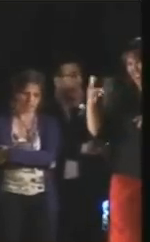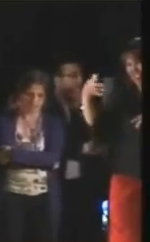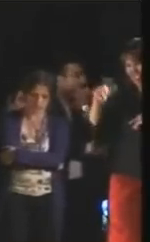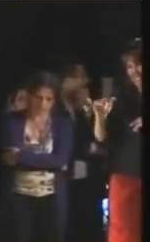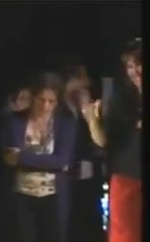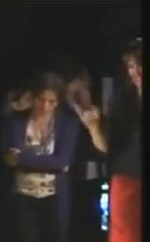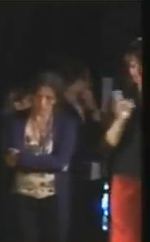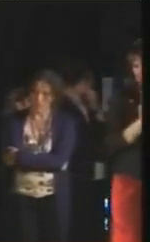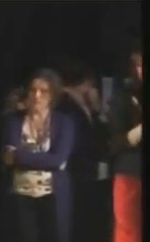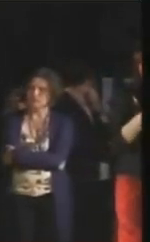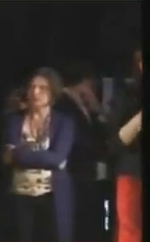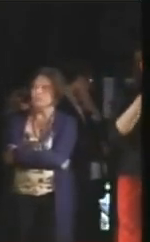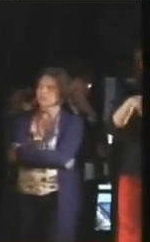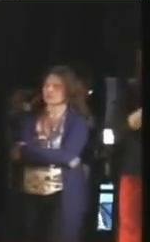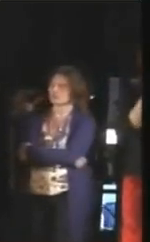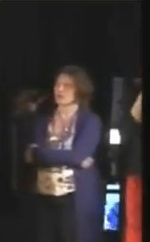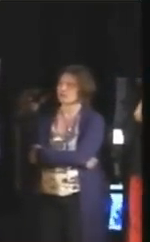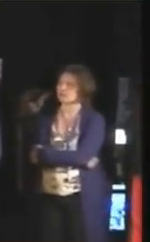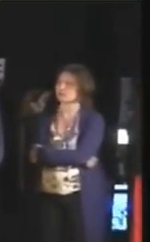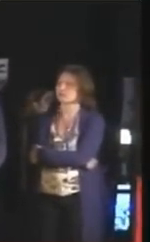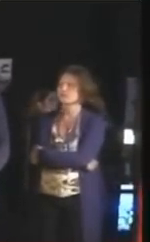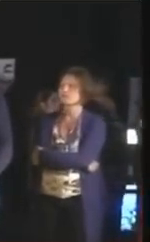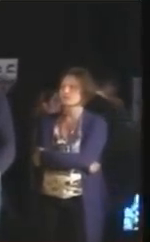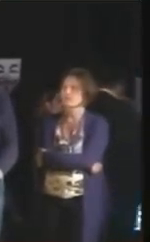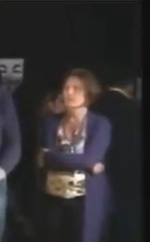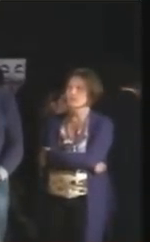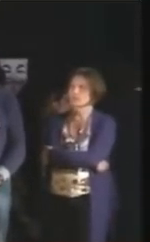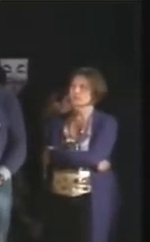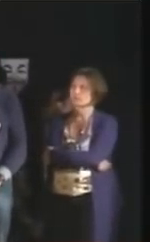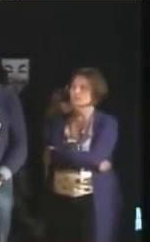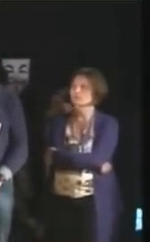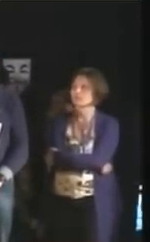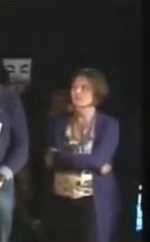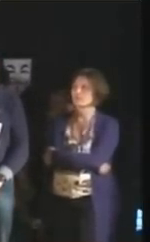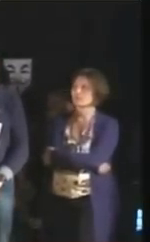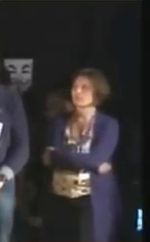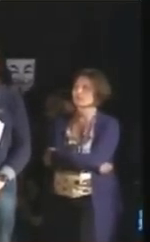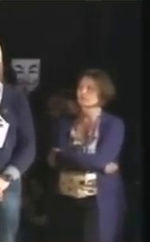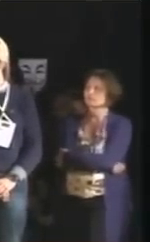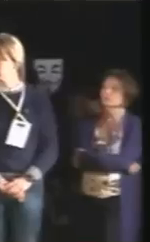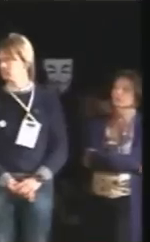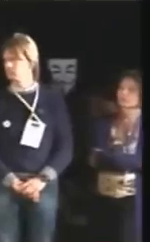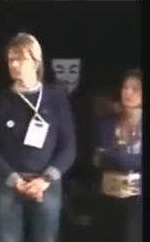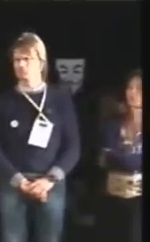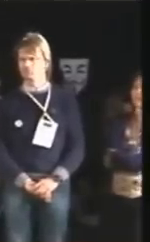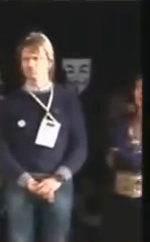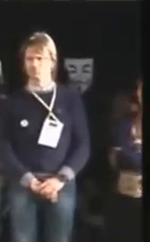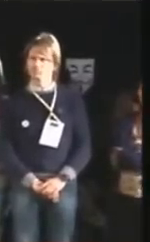a una conferenza stampa, quanti immigrati ci sono in Italia? C'era anche Prodi. Loro si guardano, loro tre dicono,